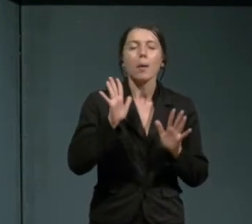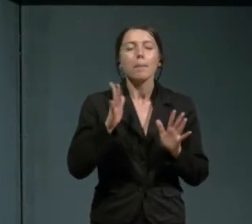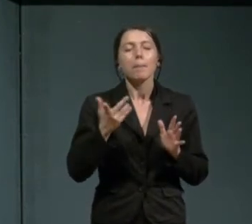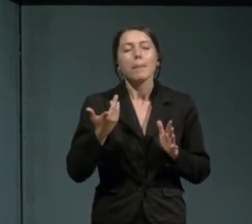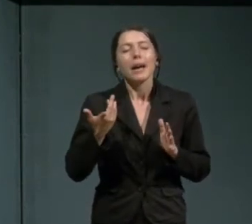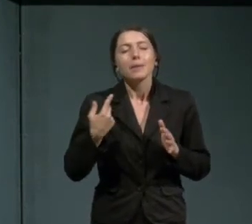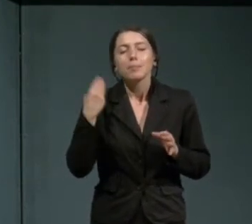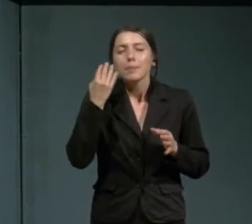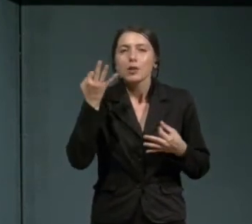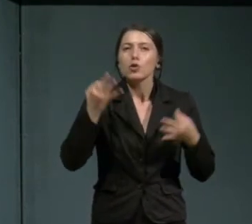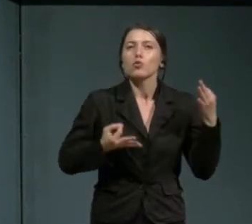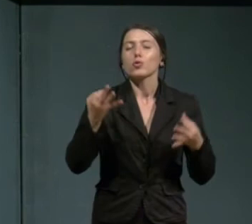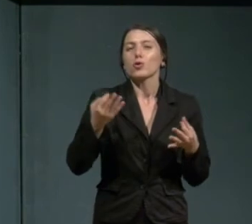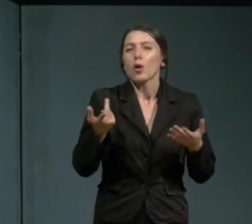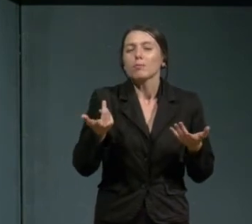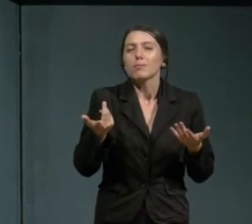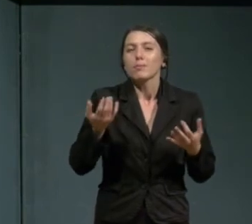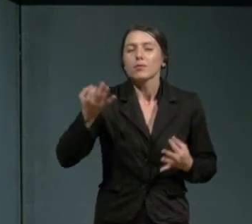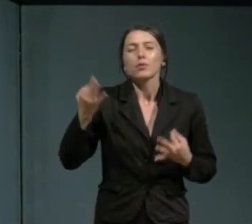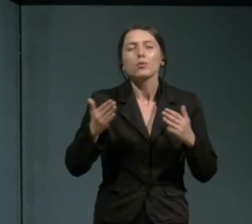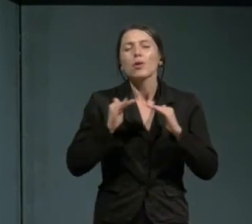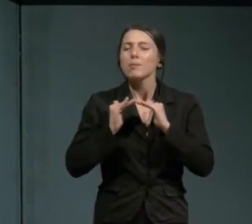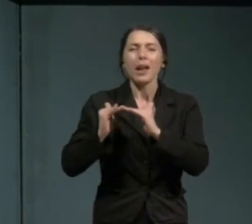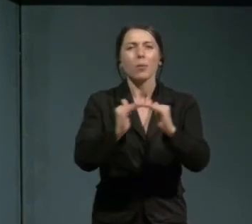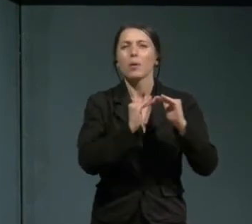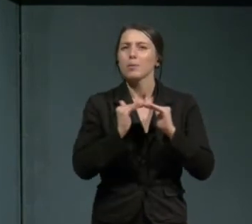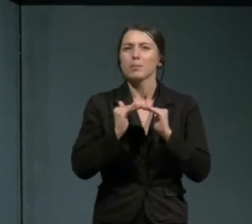giusta una presa di parola giusta equa